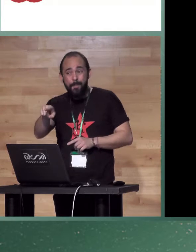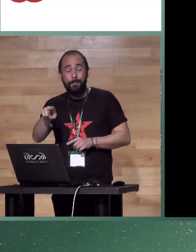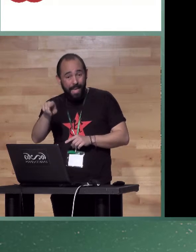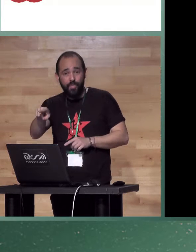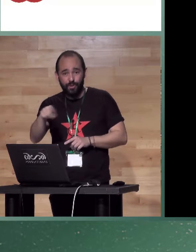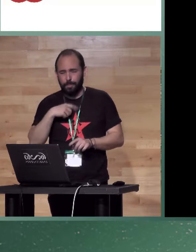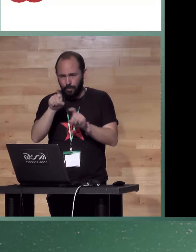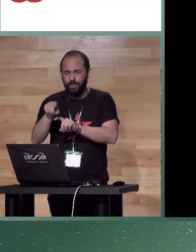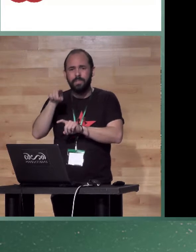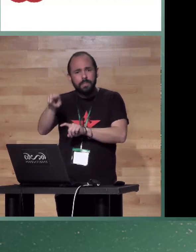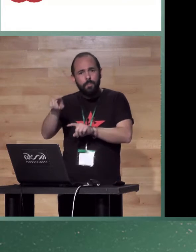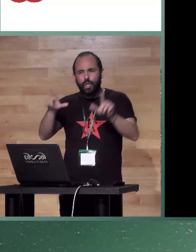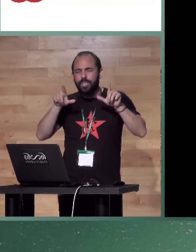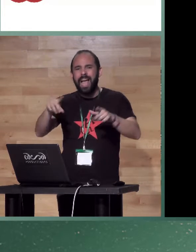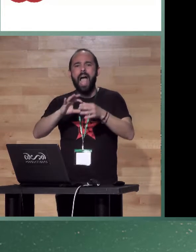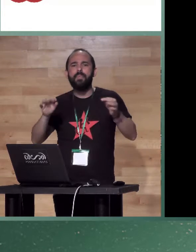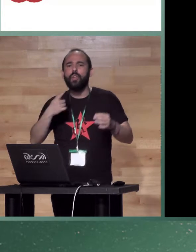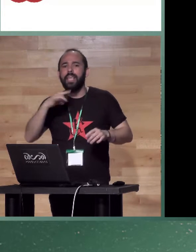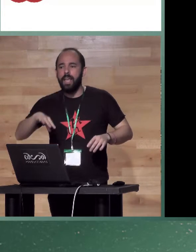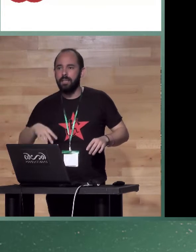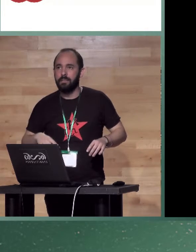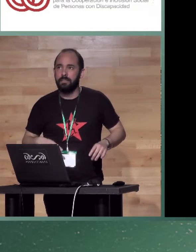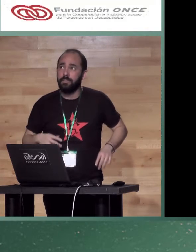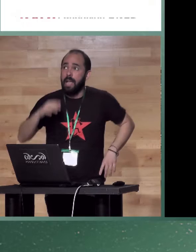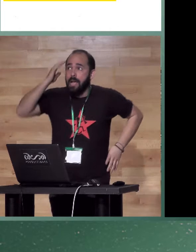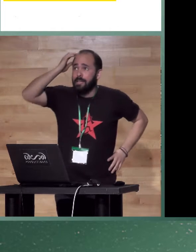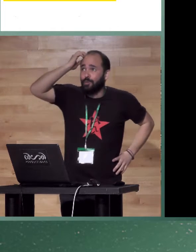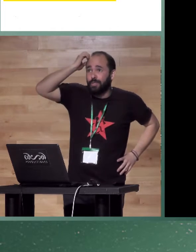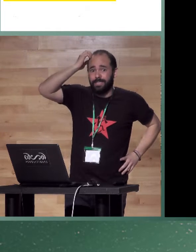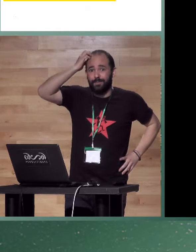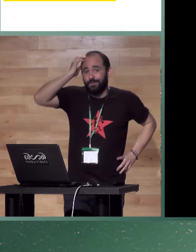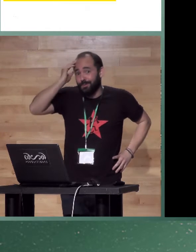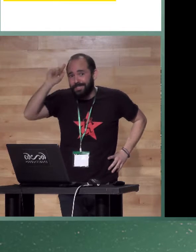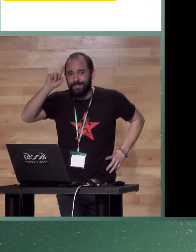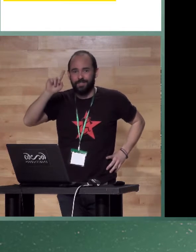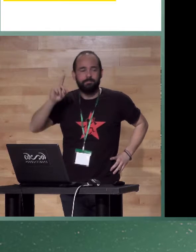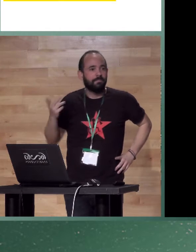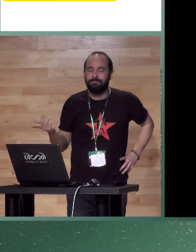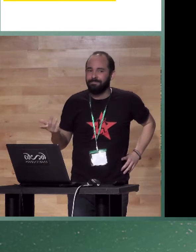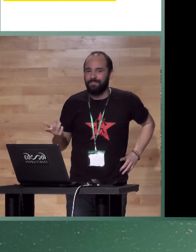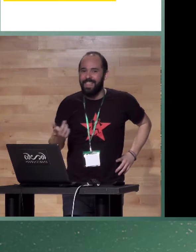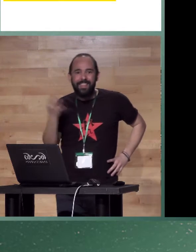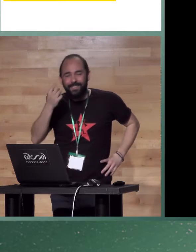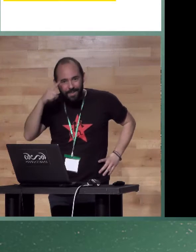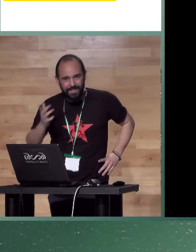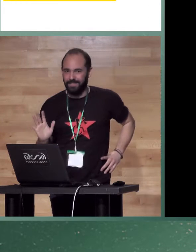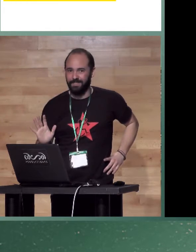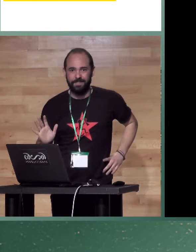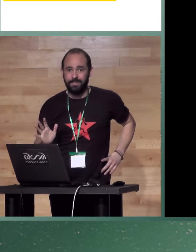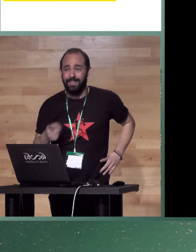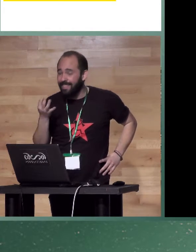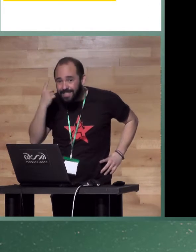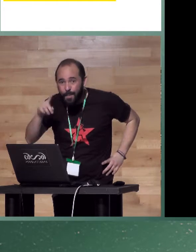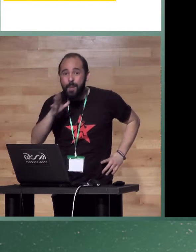bien, Pedro es el protagonista. ¿Y quiénes son sus amigos? Ay, pues no sé, no lo sé. No, tienes